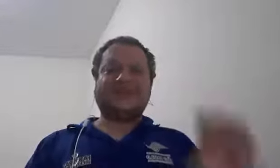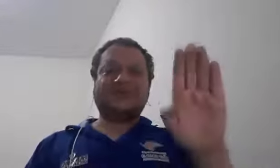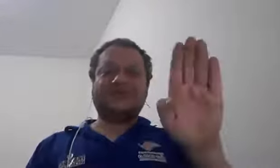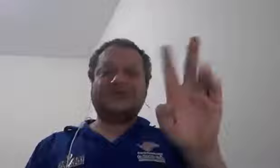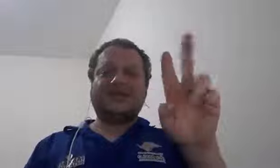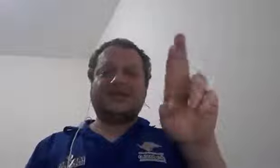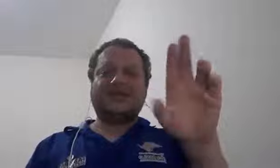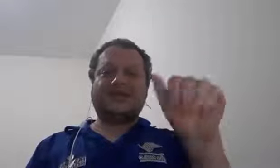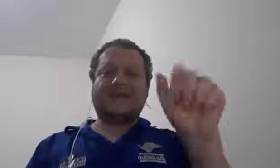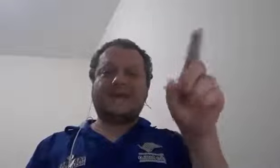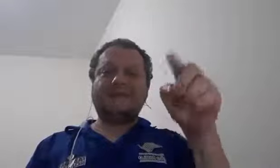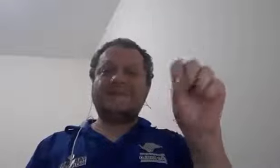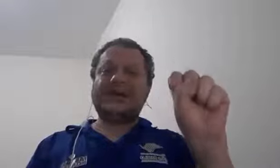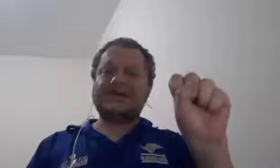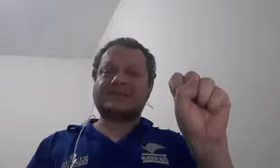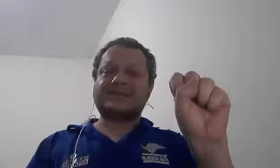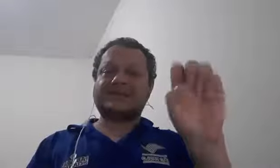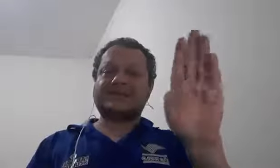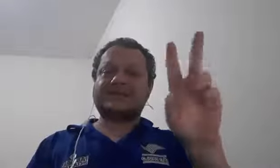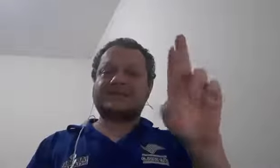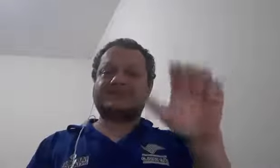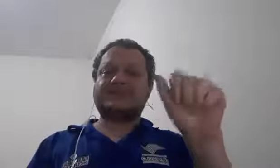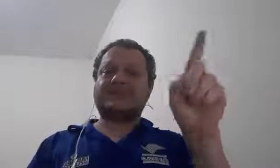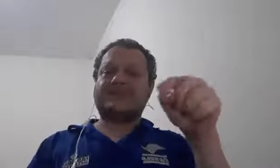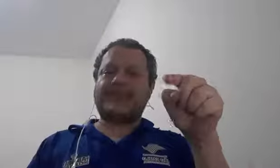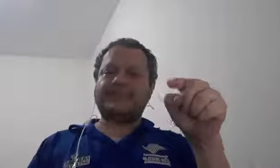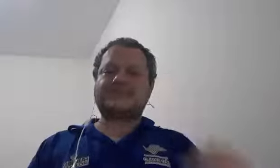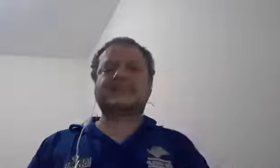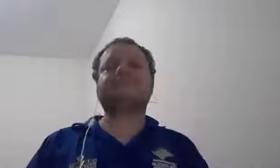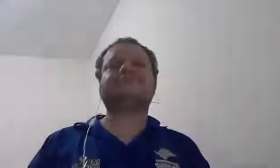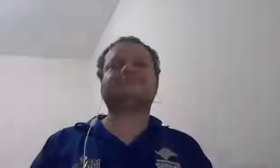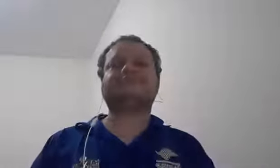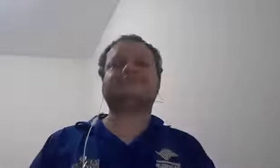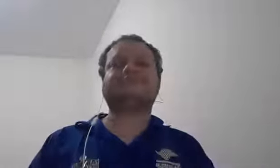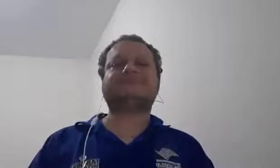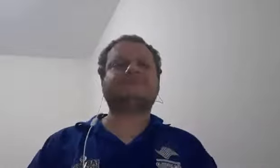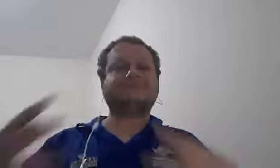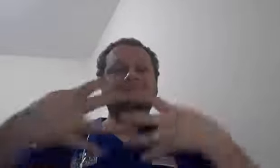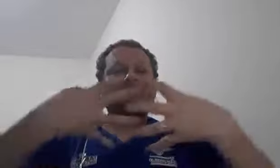Sinal de Brás. Brás.